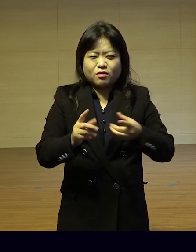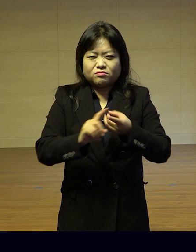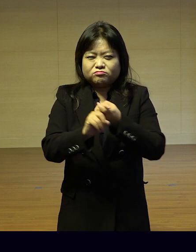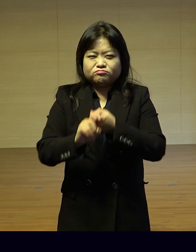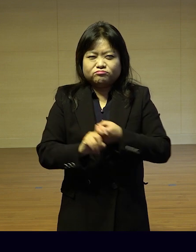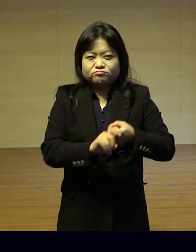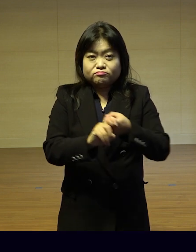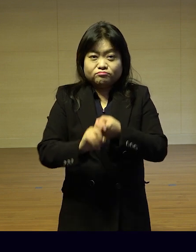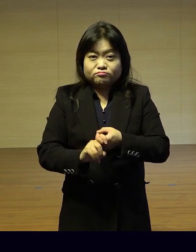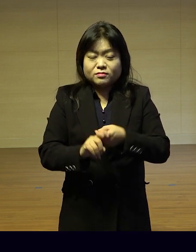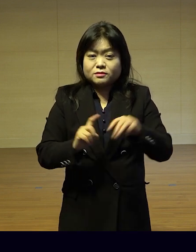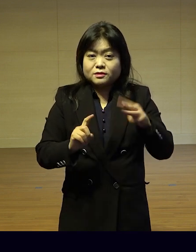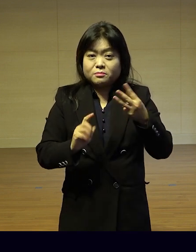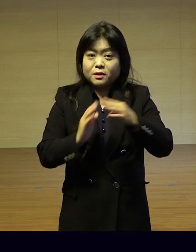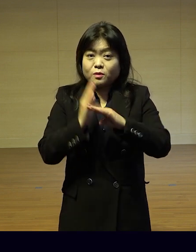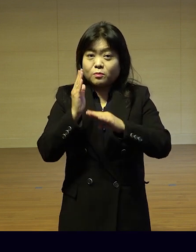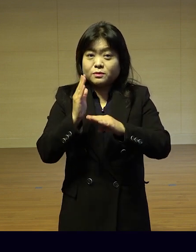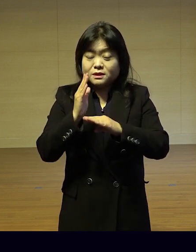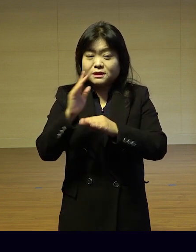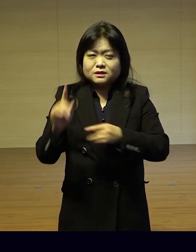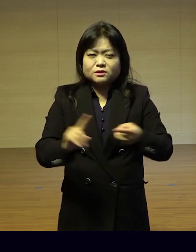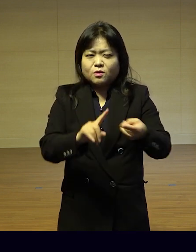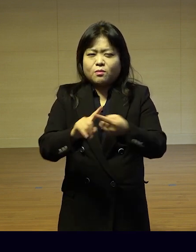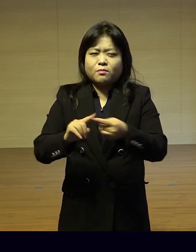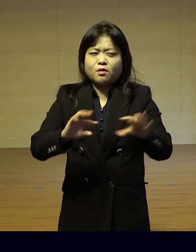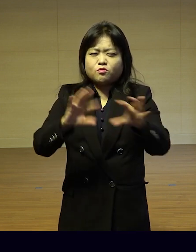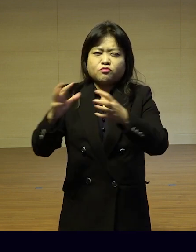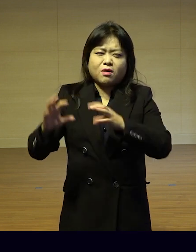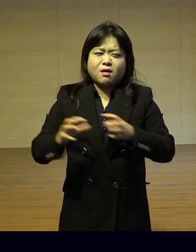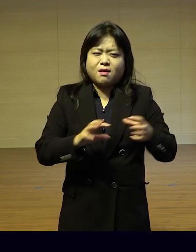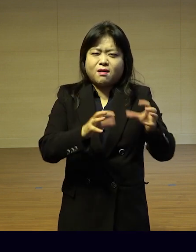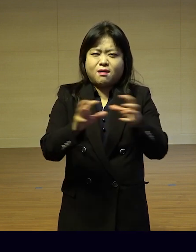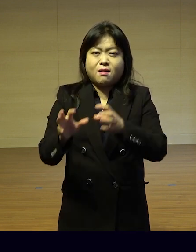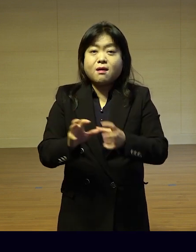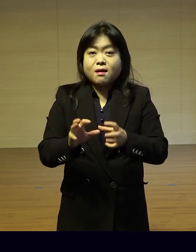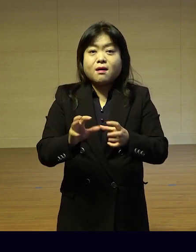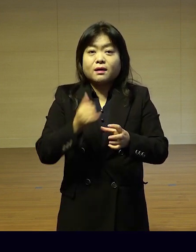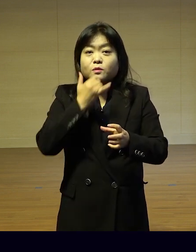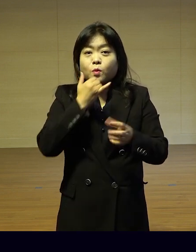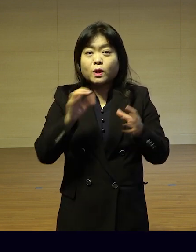스테이트라고 300개가 넘는 영방 국가로 쪼개져 있었습니다.